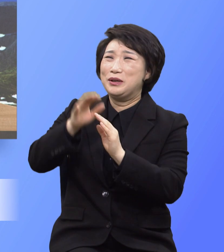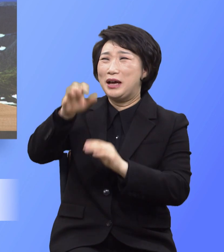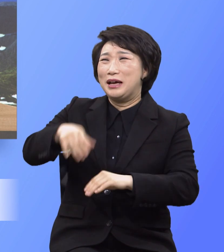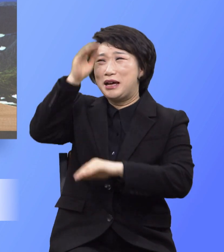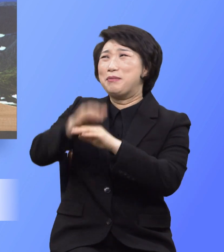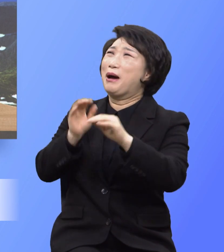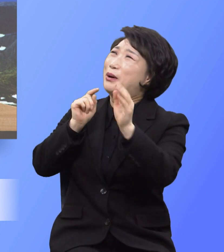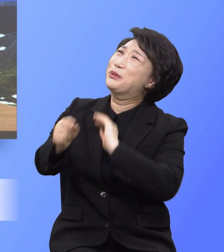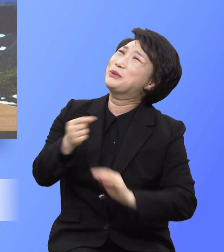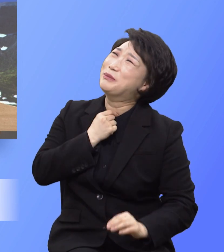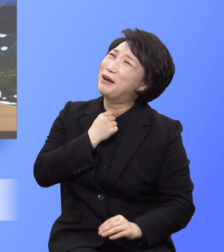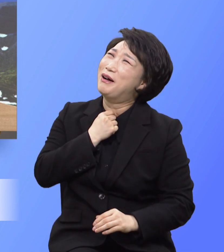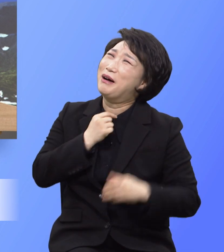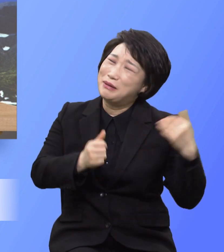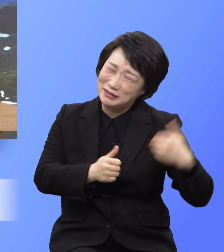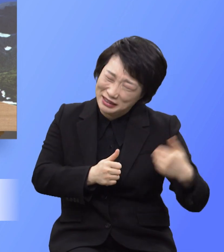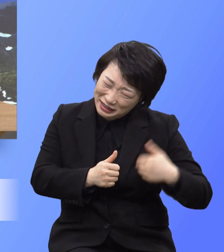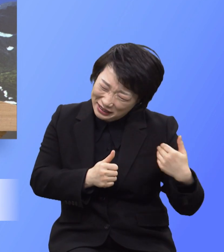예배드리는데 받아달라고